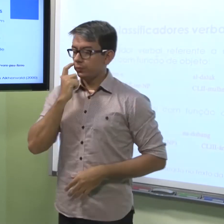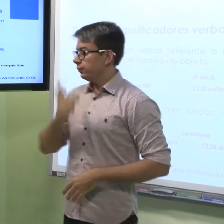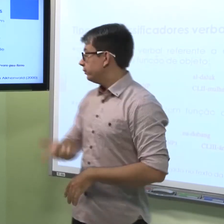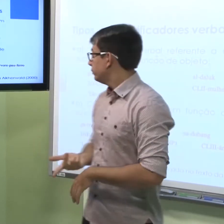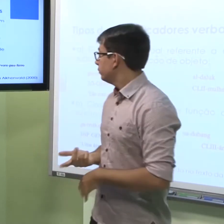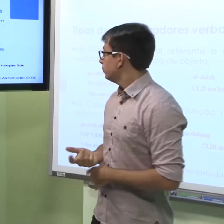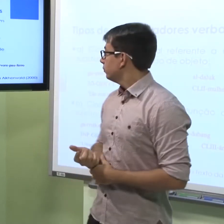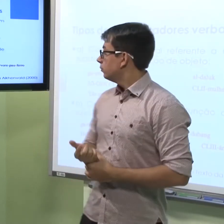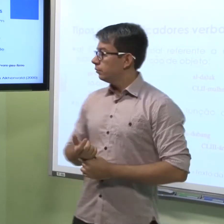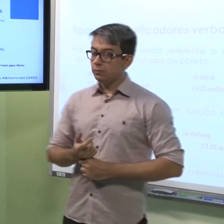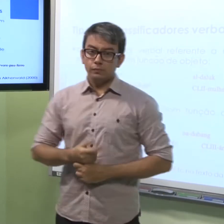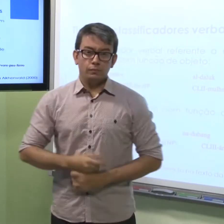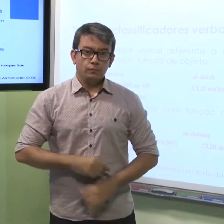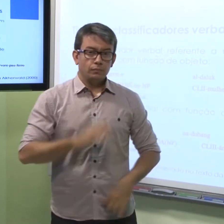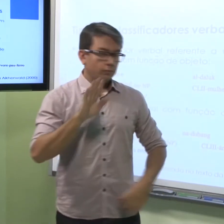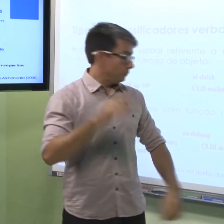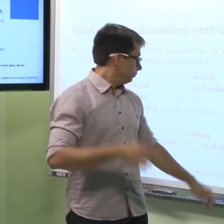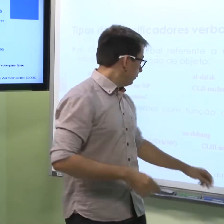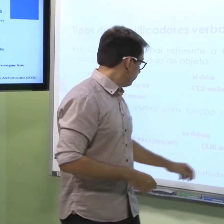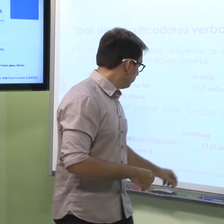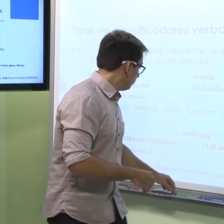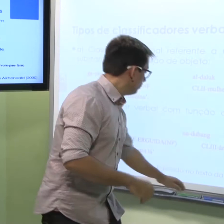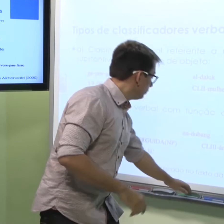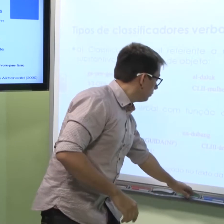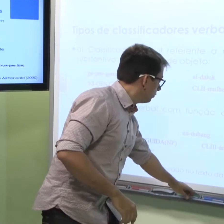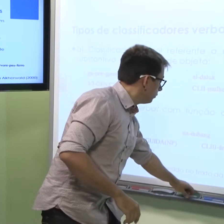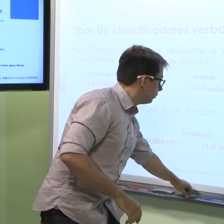E eu vou mostrar, prestem atenção, observem aqui.